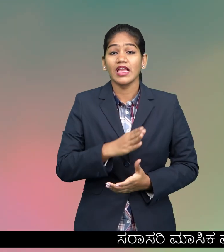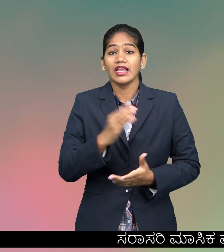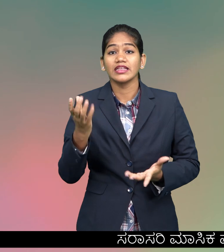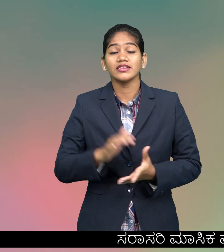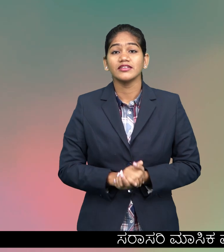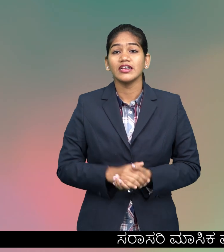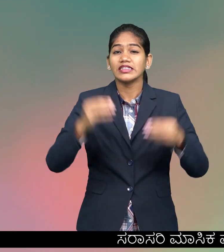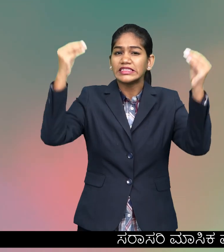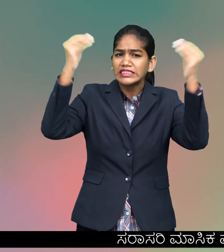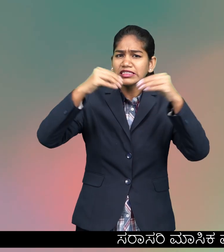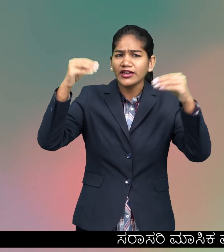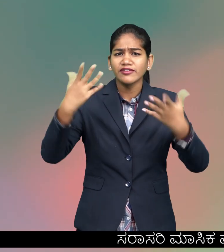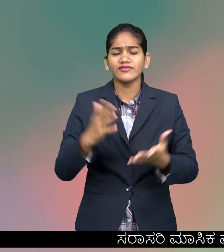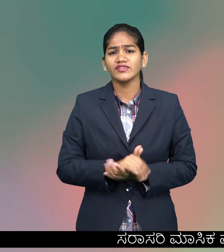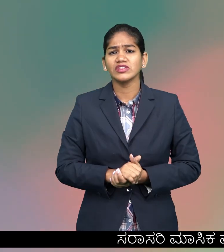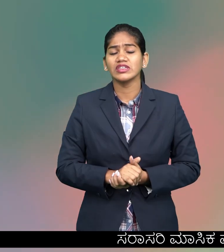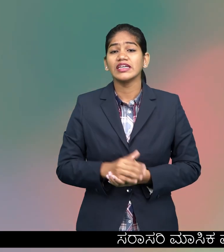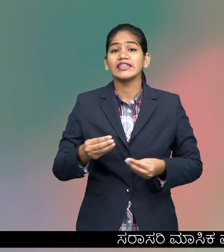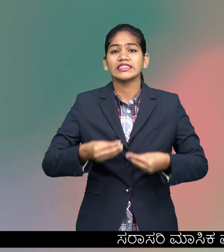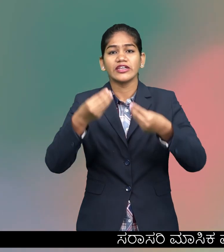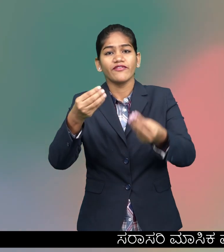ಸರಾಸರಿ ಮಾಸಿಕ ಮೌಲ್ಯಗಳನ್ನು ತೋರಿಸುತ್ತವೆ.